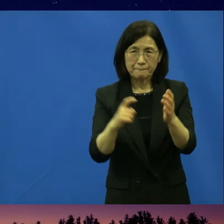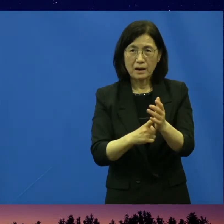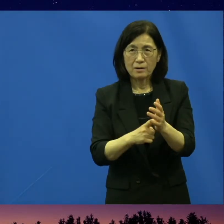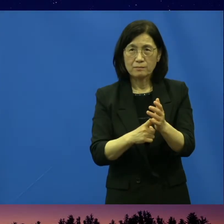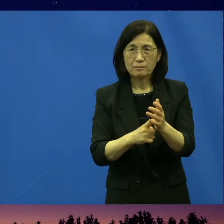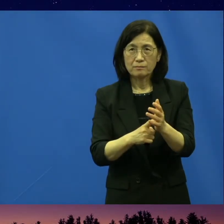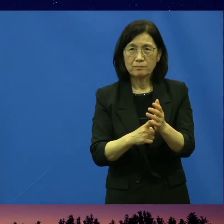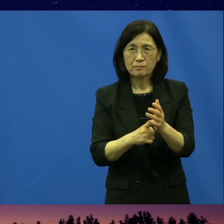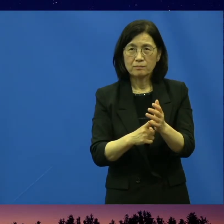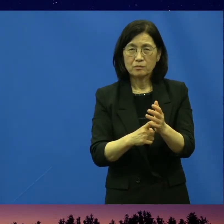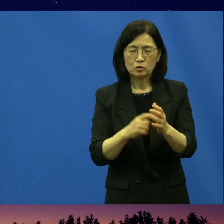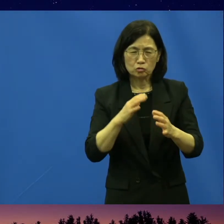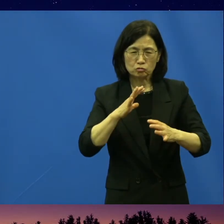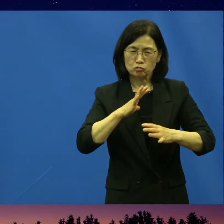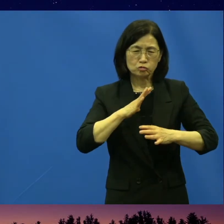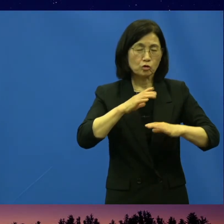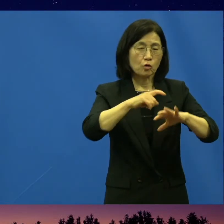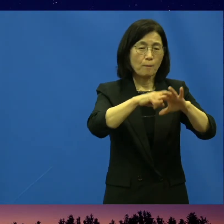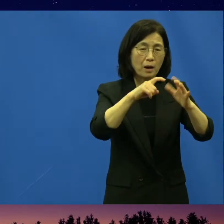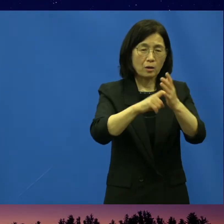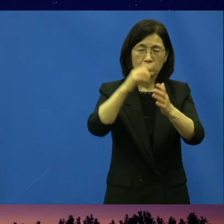마음은 하나님으로부터 온 게 아니에요.